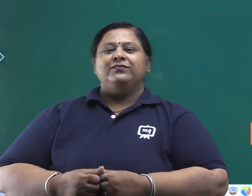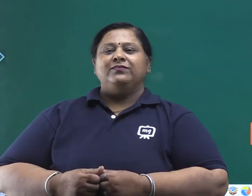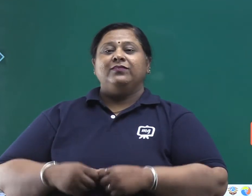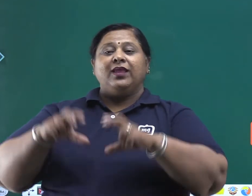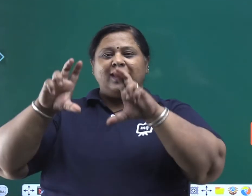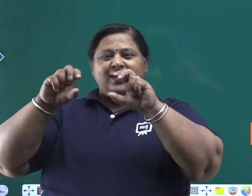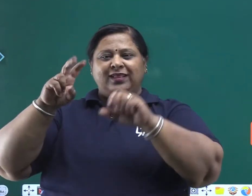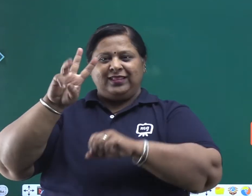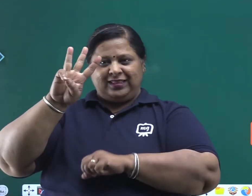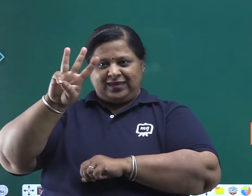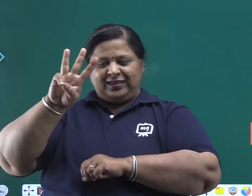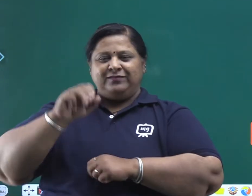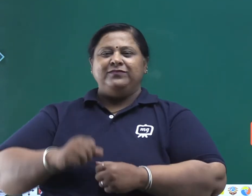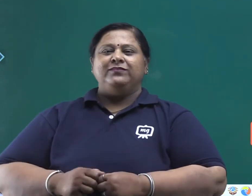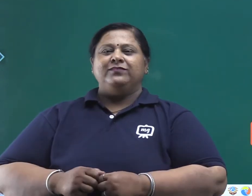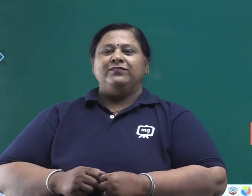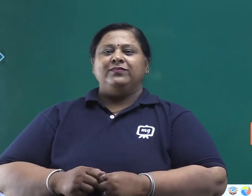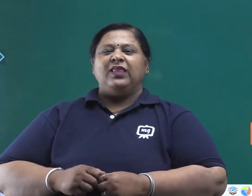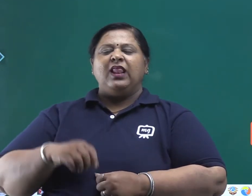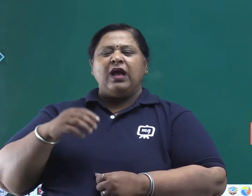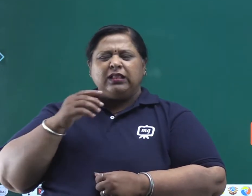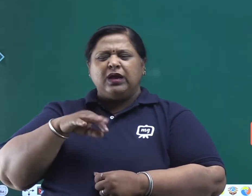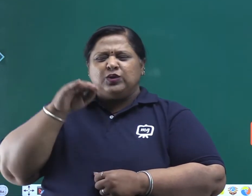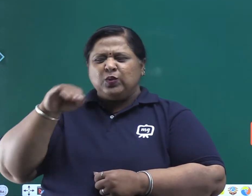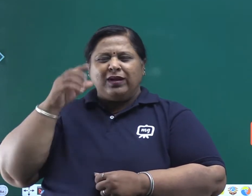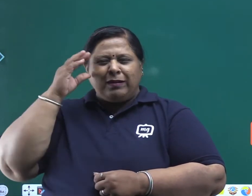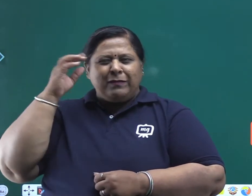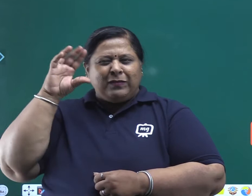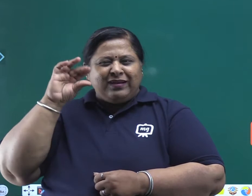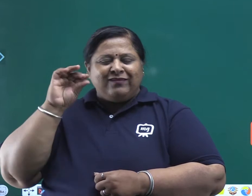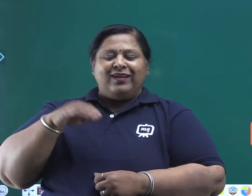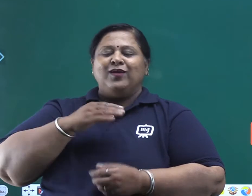के अध्याय 3 नादान दोस्त